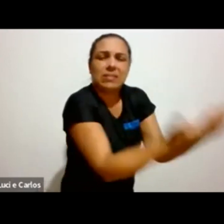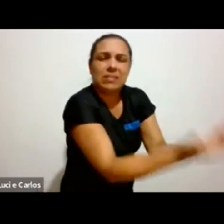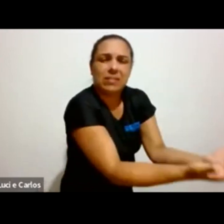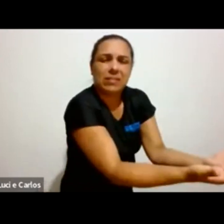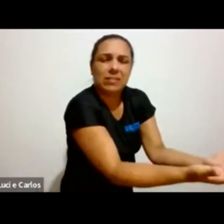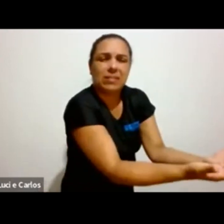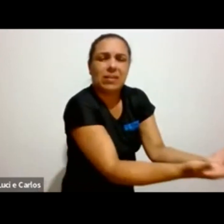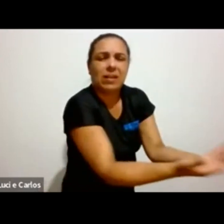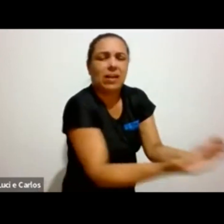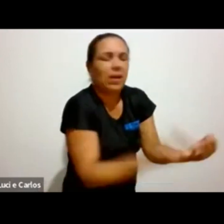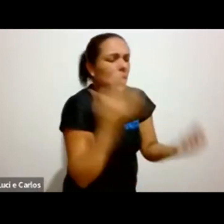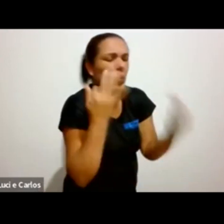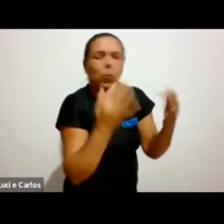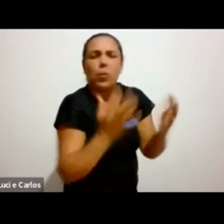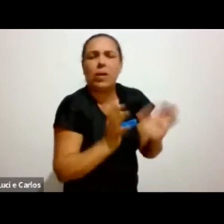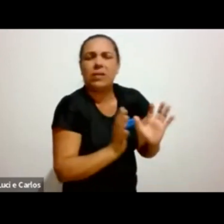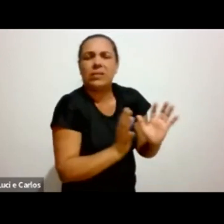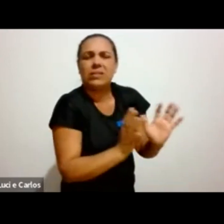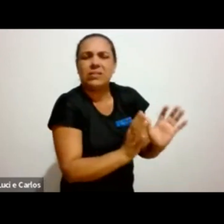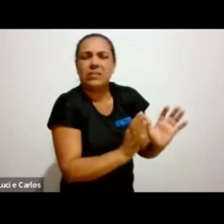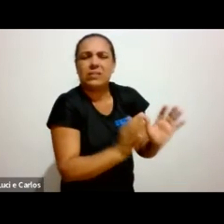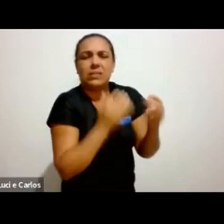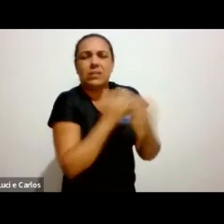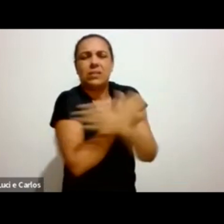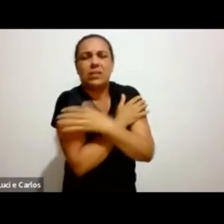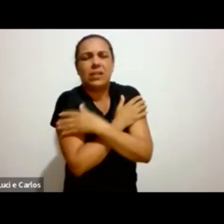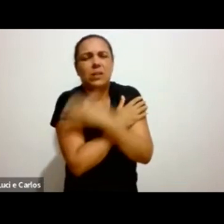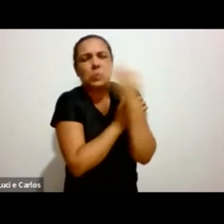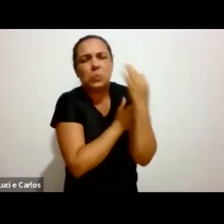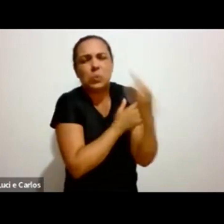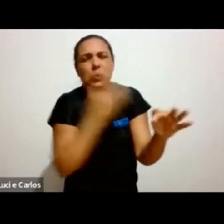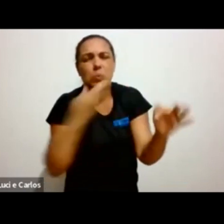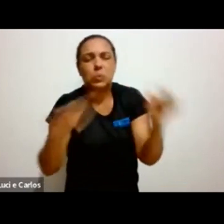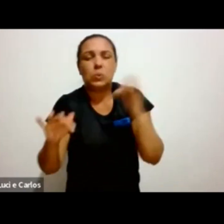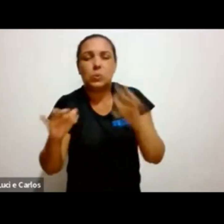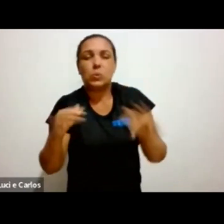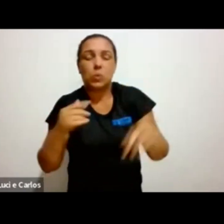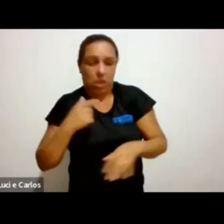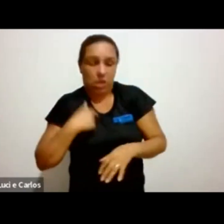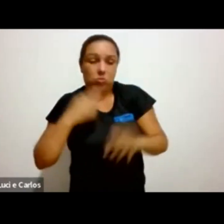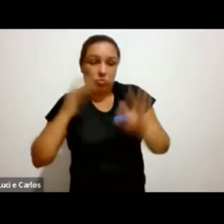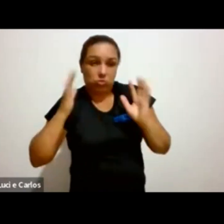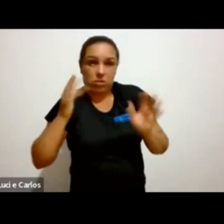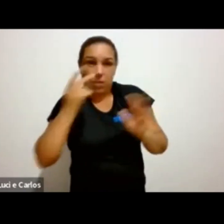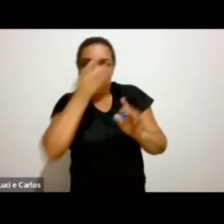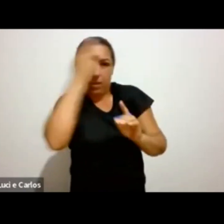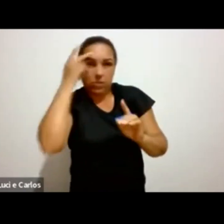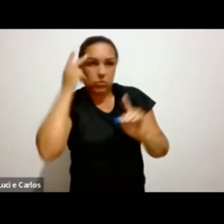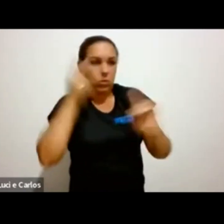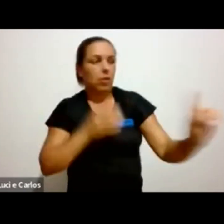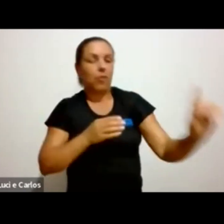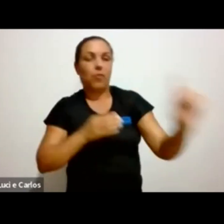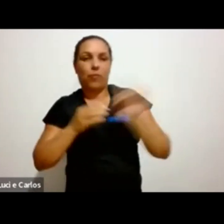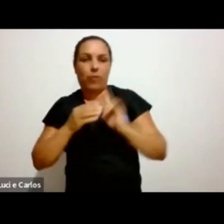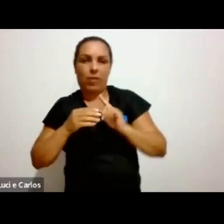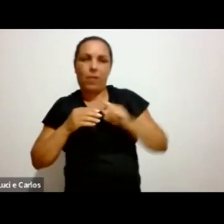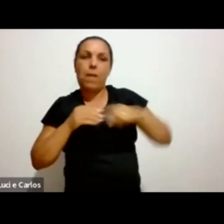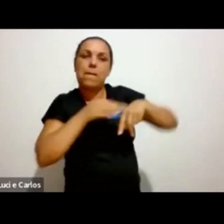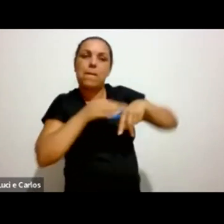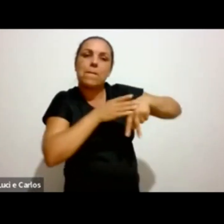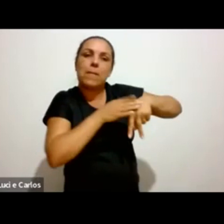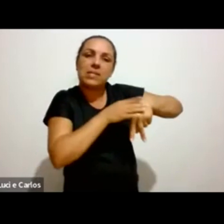colo de tanta dor que sente. Eu já presenciei, né, tratar de pessoas. Eu lembro inclusive de